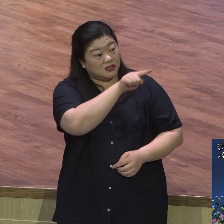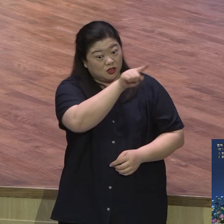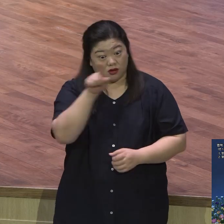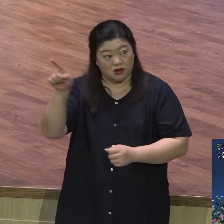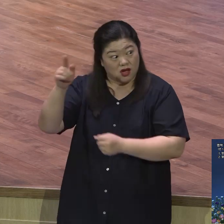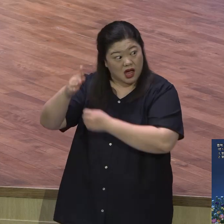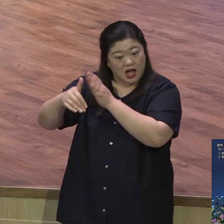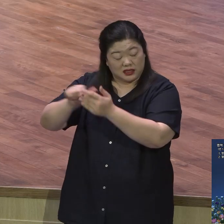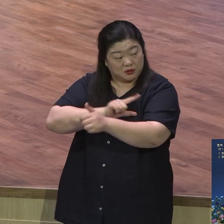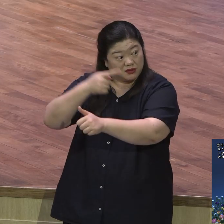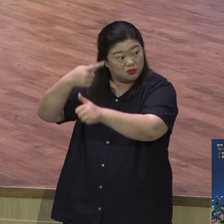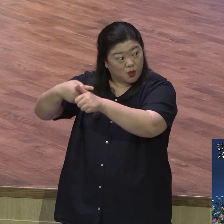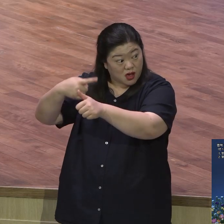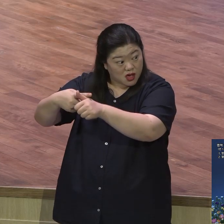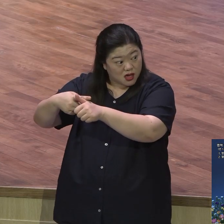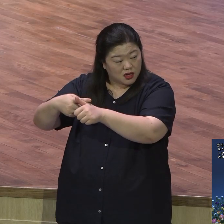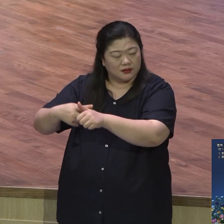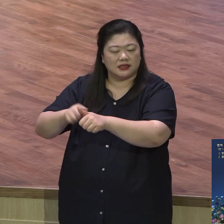여호와 이름으로 나간다